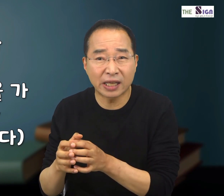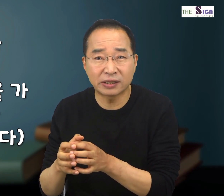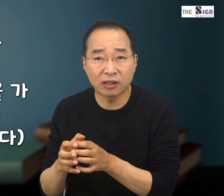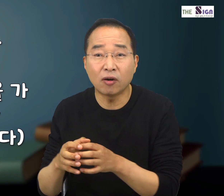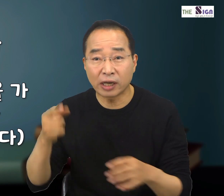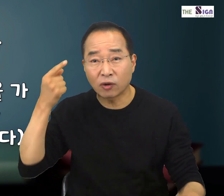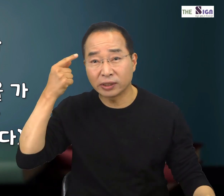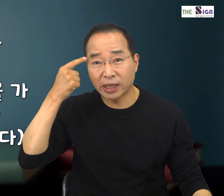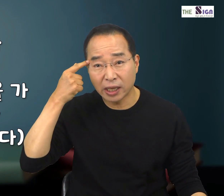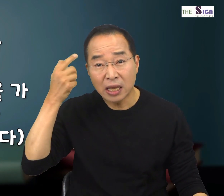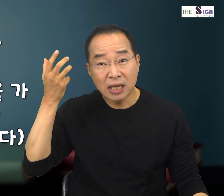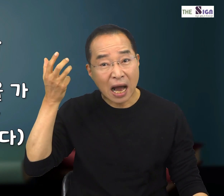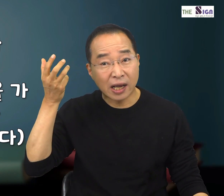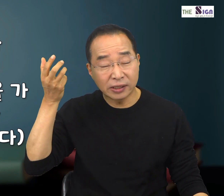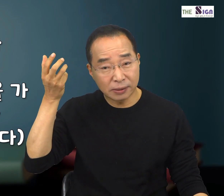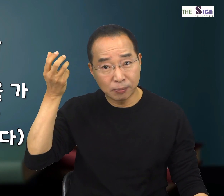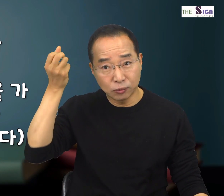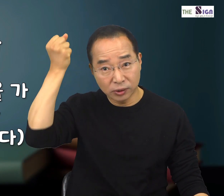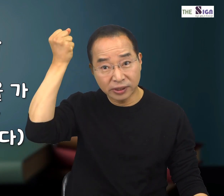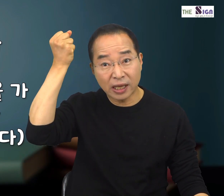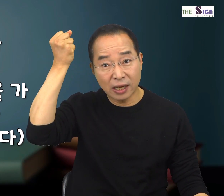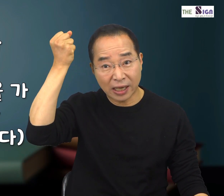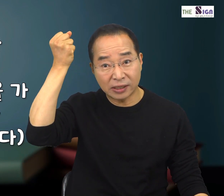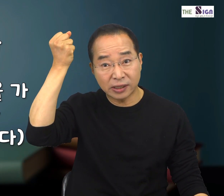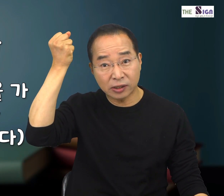생각했어 라고 할 때, 아까 이제 생각을